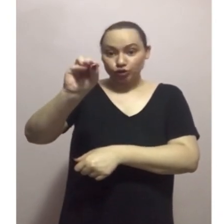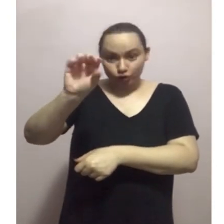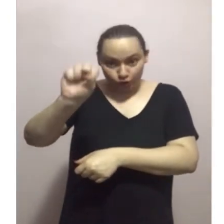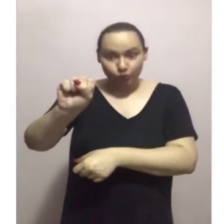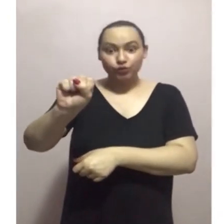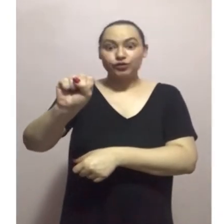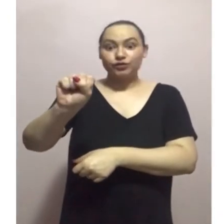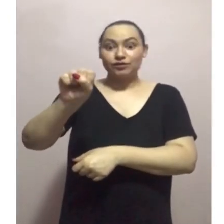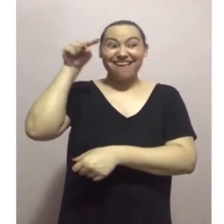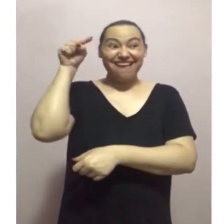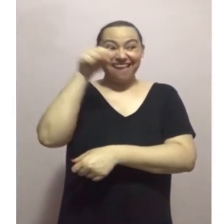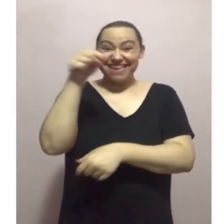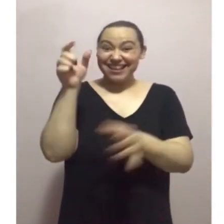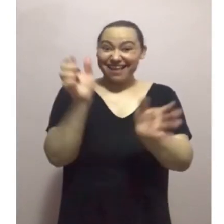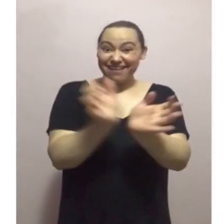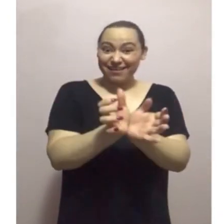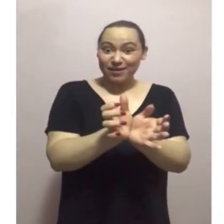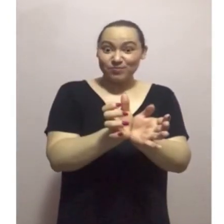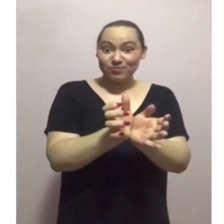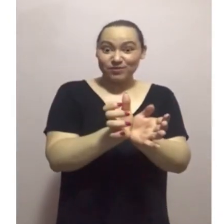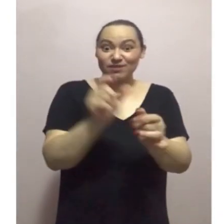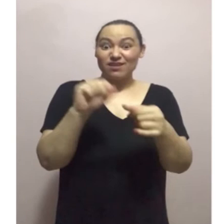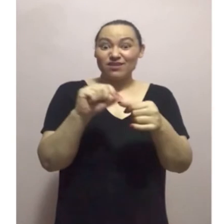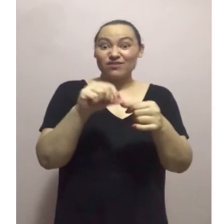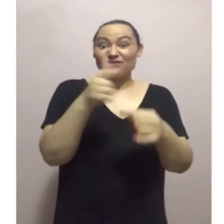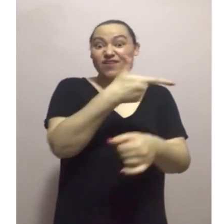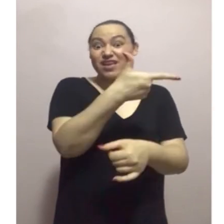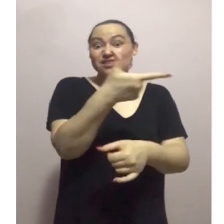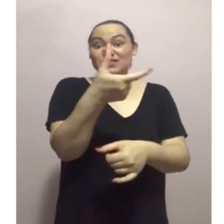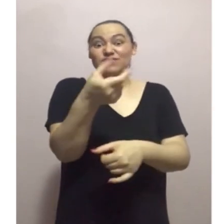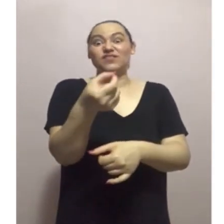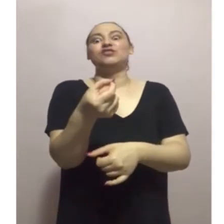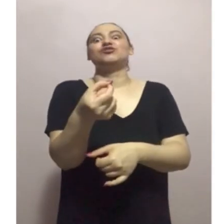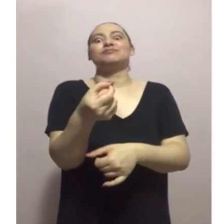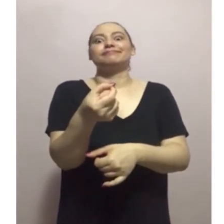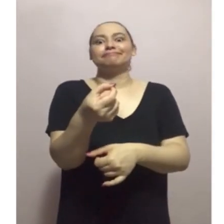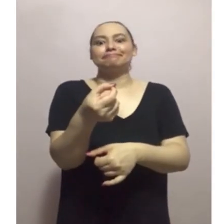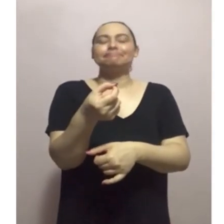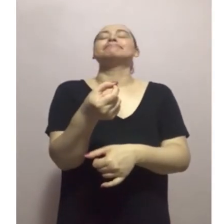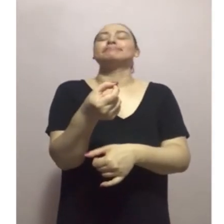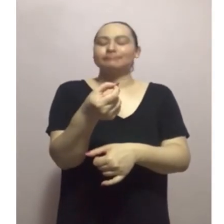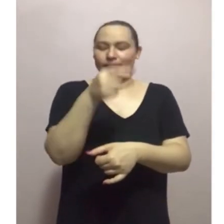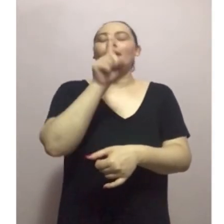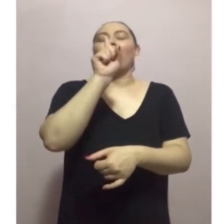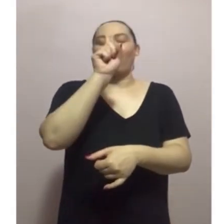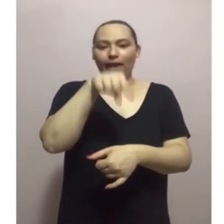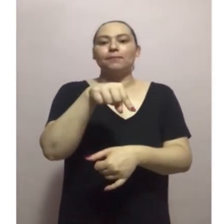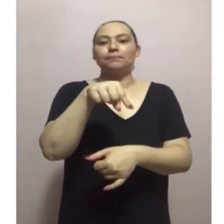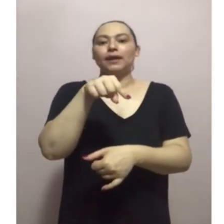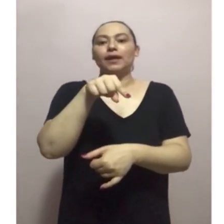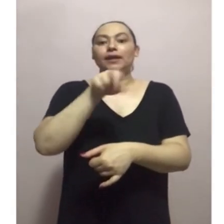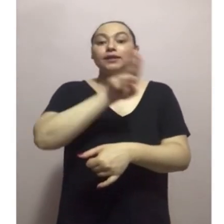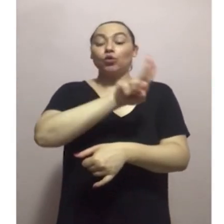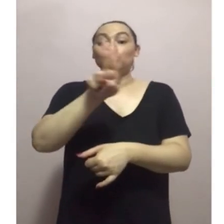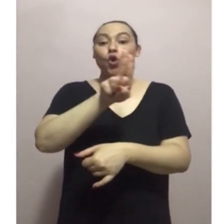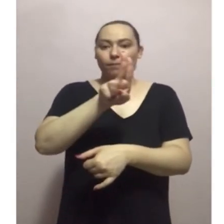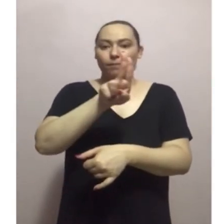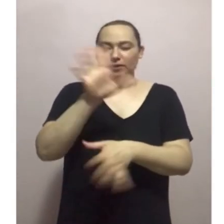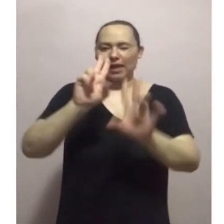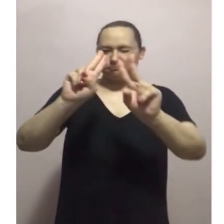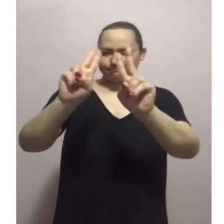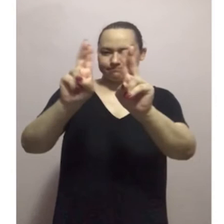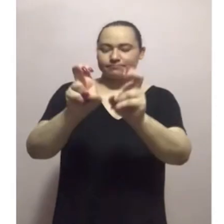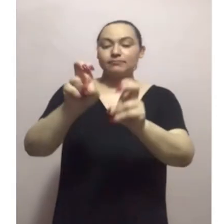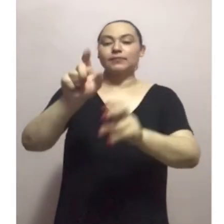20. Foi lindo, porque a gente tem um espectro e uma programação que chama Quarentemas. A gente pega